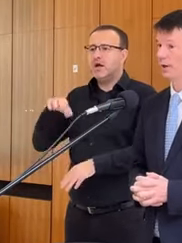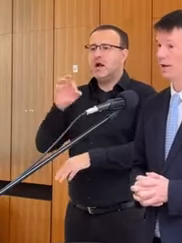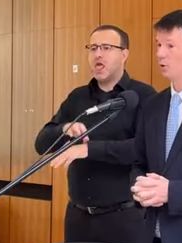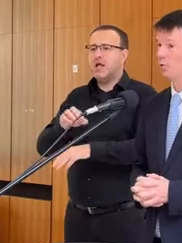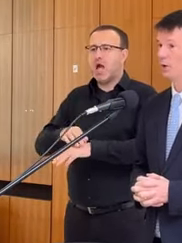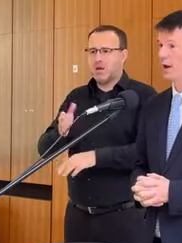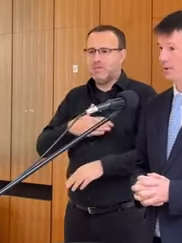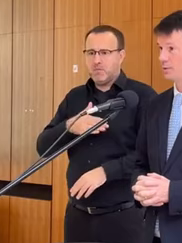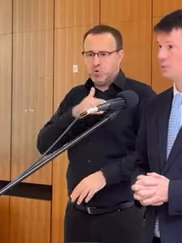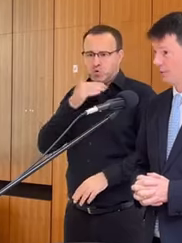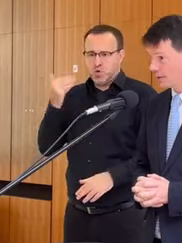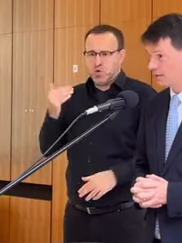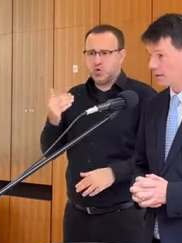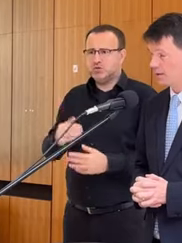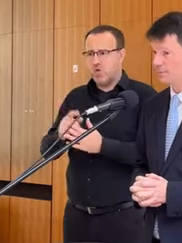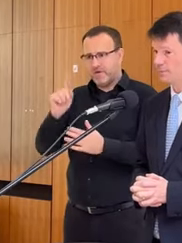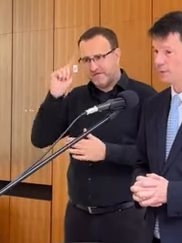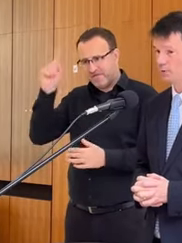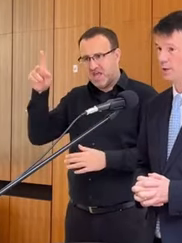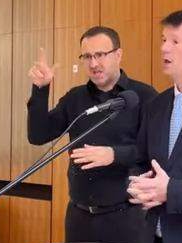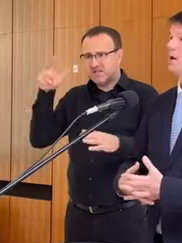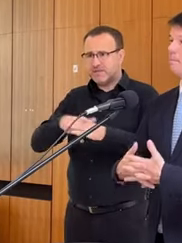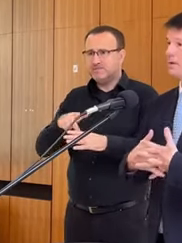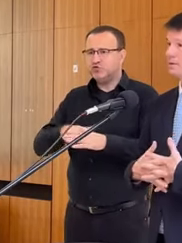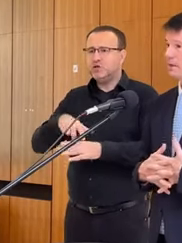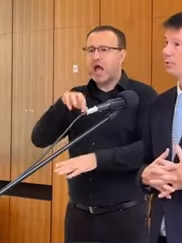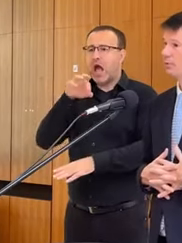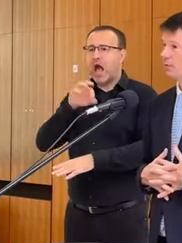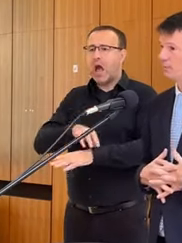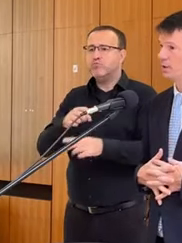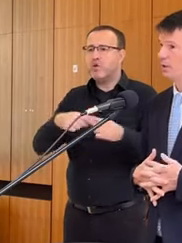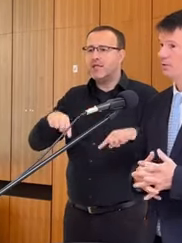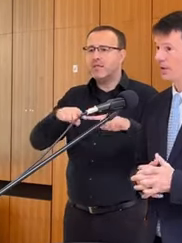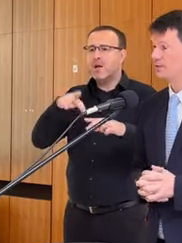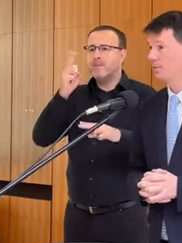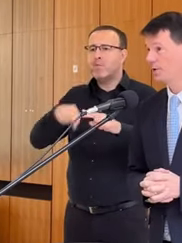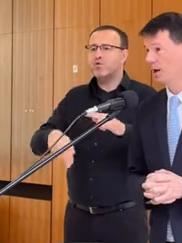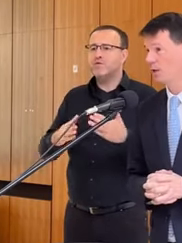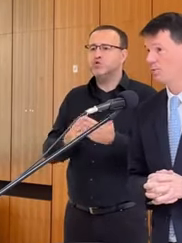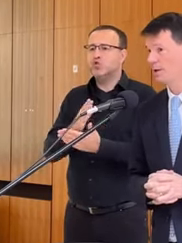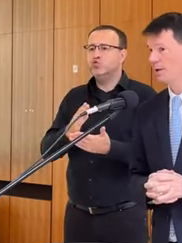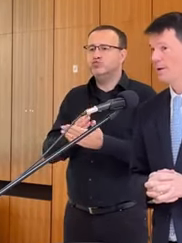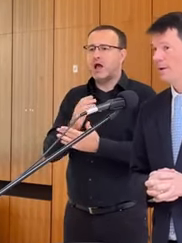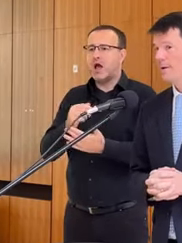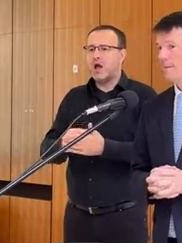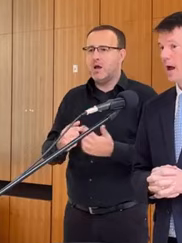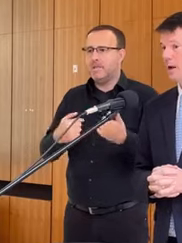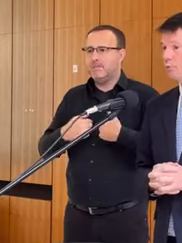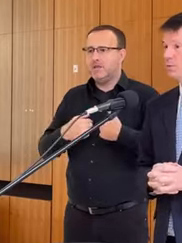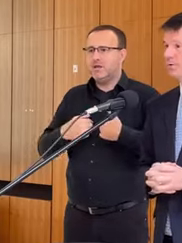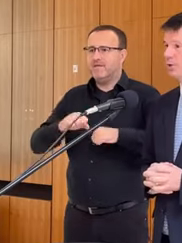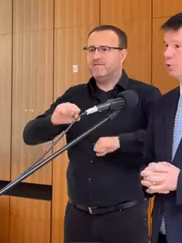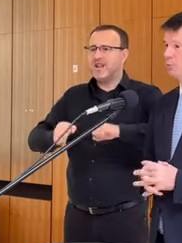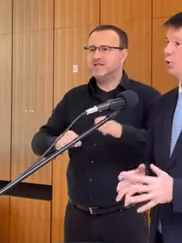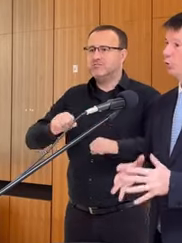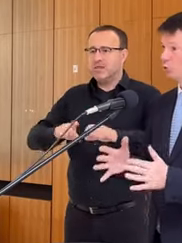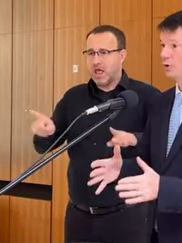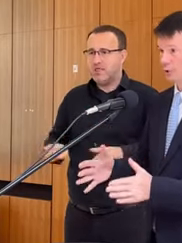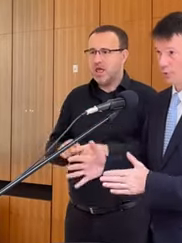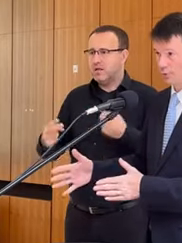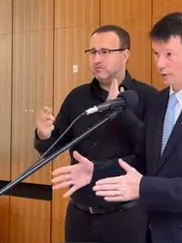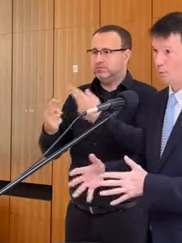počet lekárov, ktorí APS-ku vedia zabezpečovať. My sme na to veľmi flexibilne reagovali a budeme vedieť